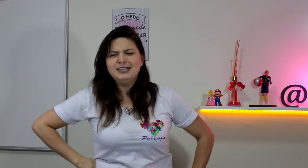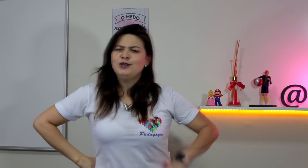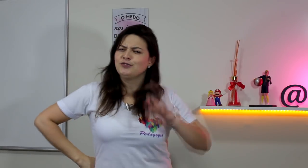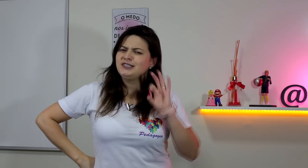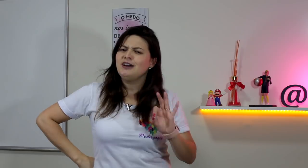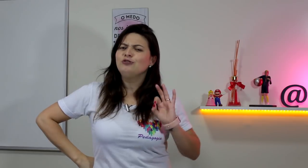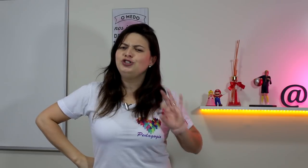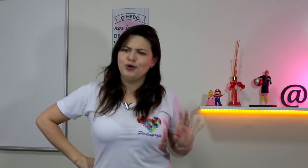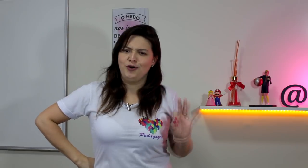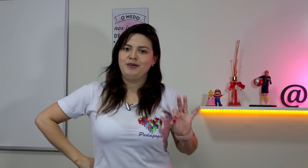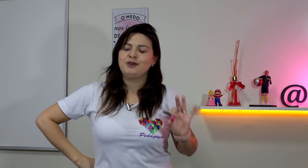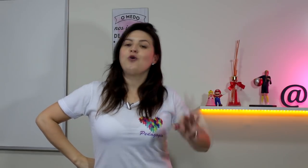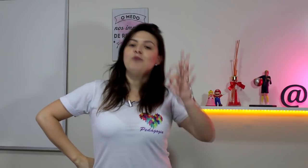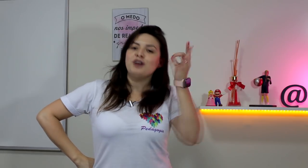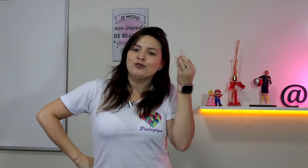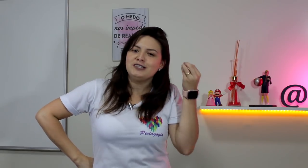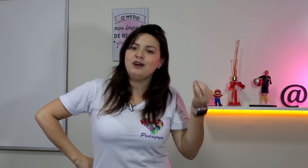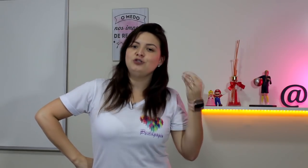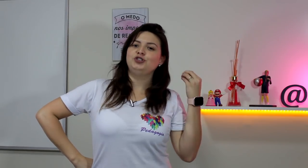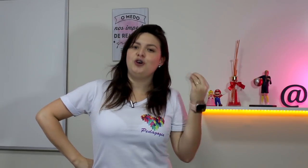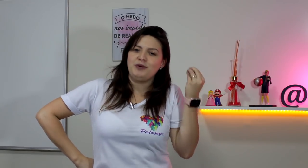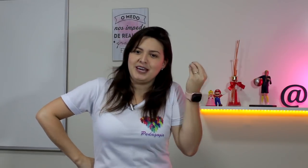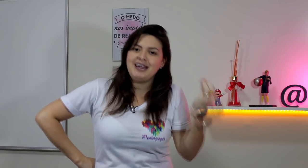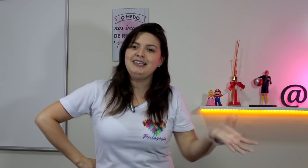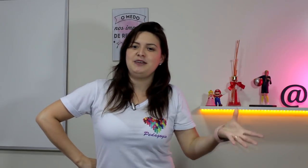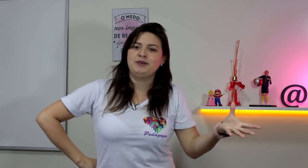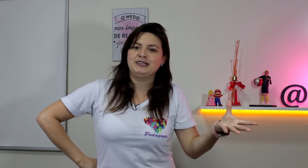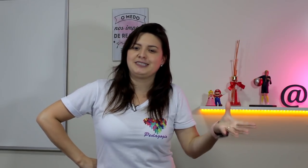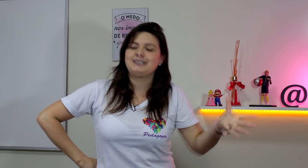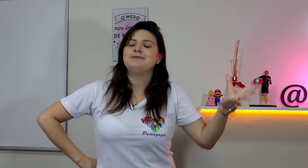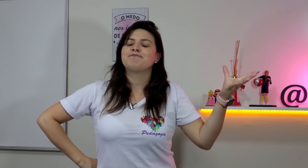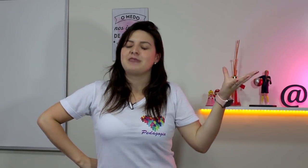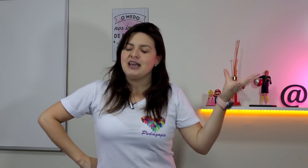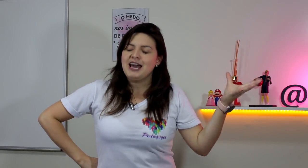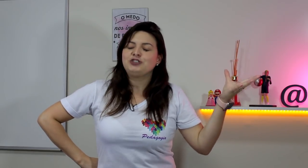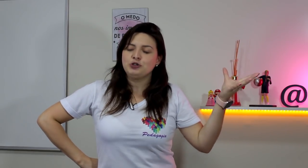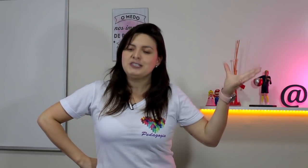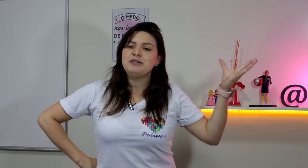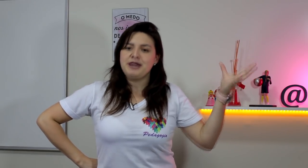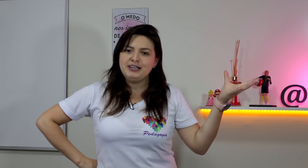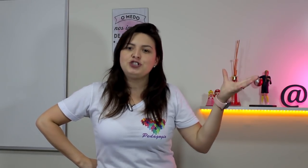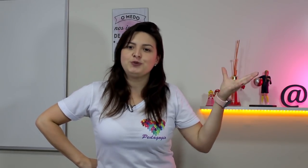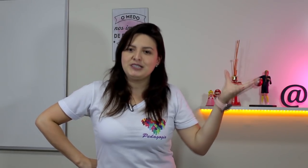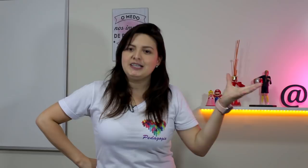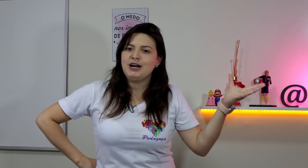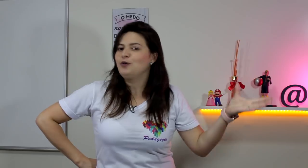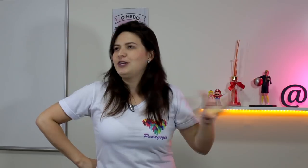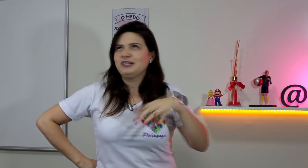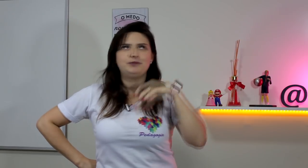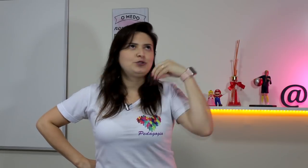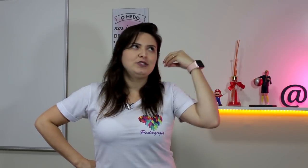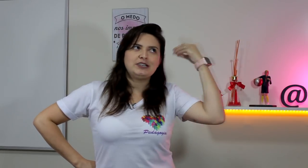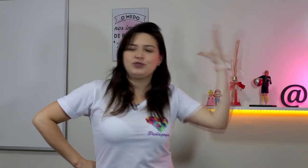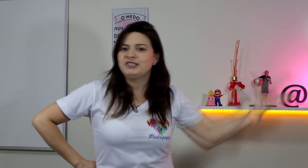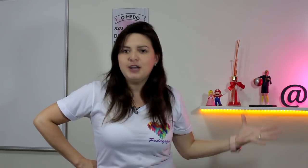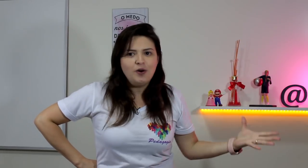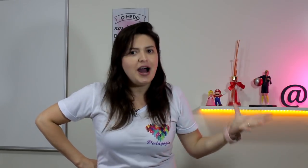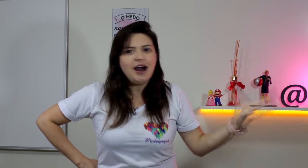O sinal de homem, como que é o sinal de homem em Libras? É justamente um sinal que as pessoas associam